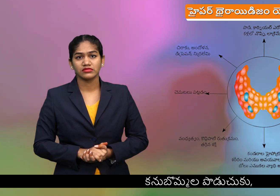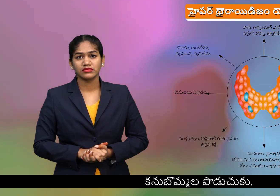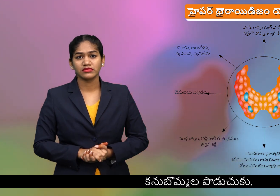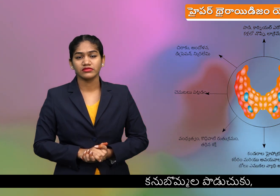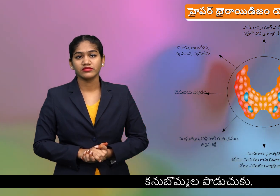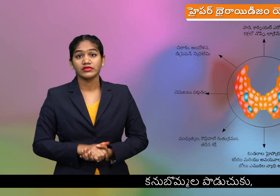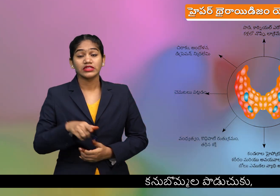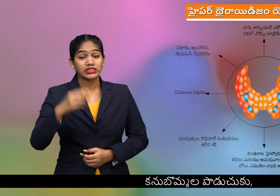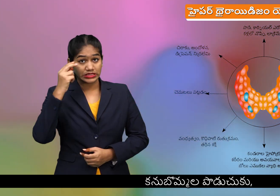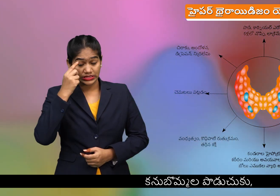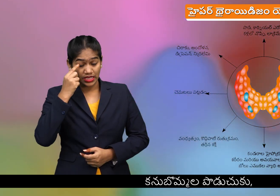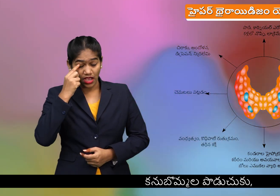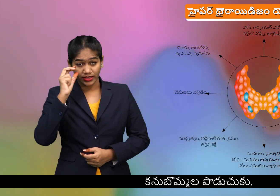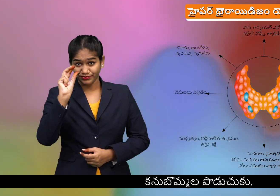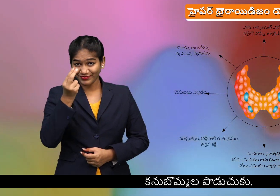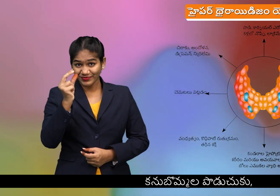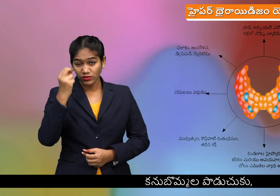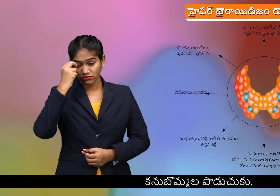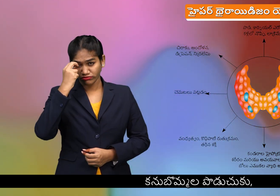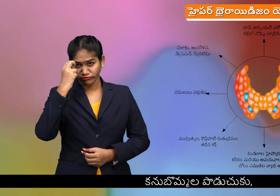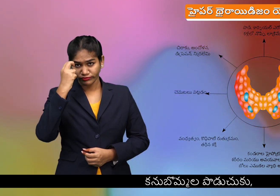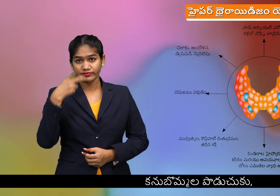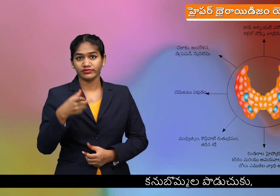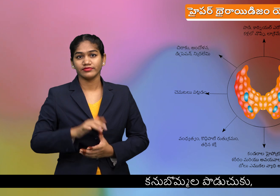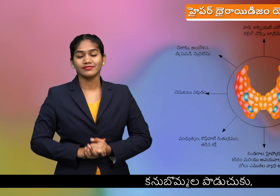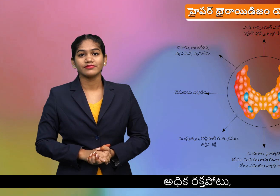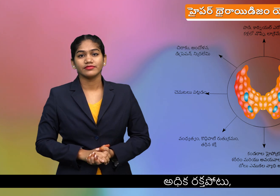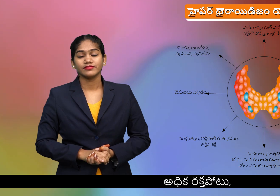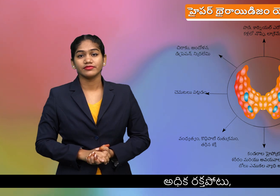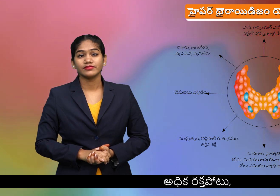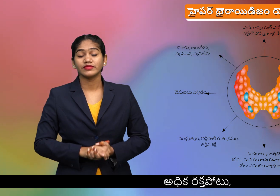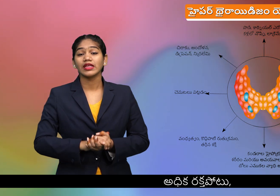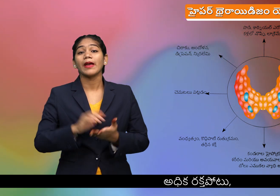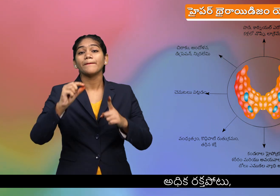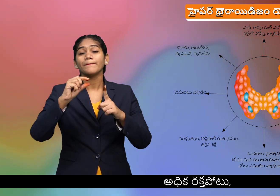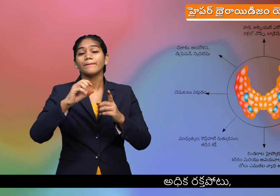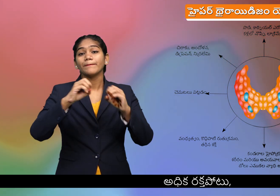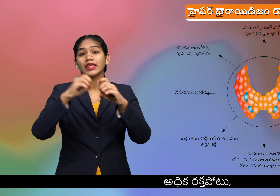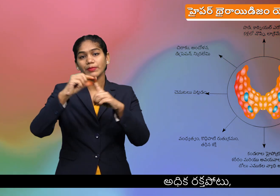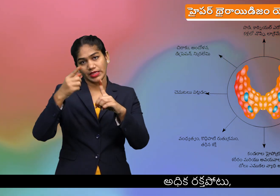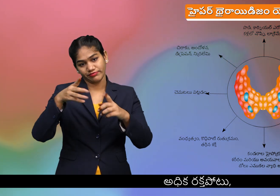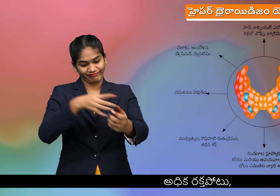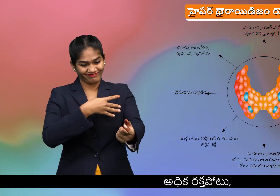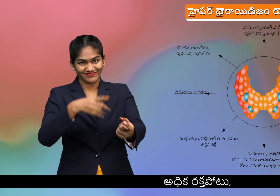కనుబొమల పొడుచుకు, అధిక రక్తపోటు,